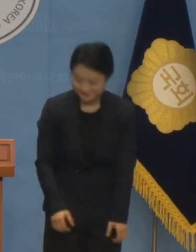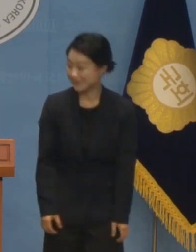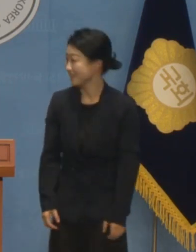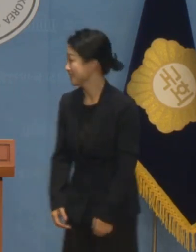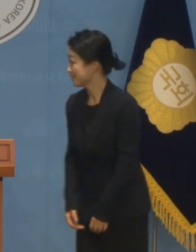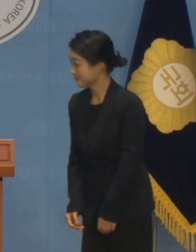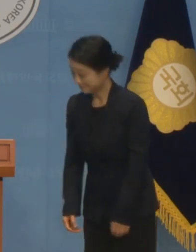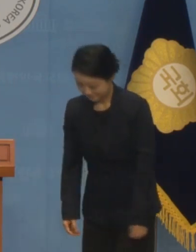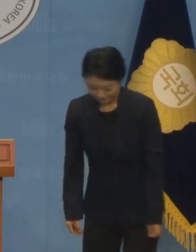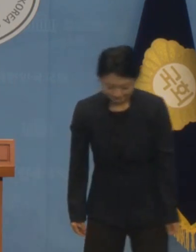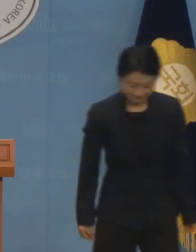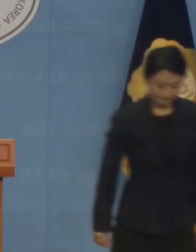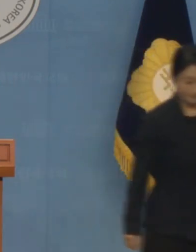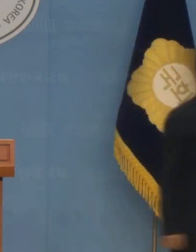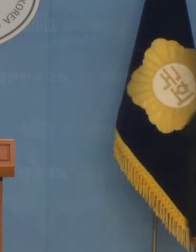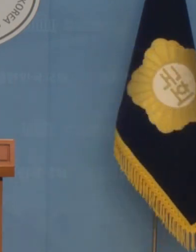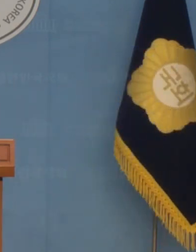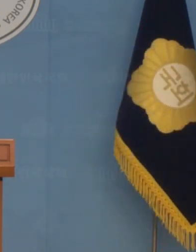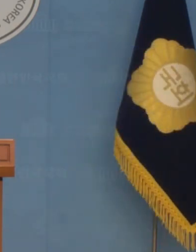감사합니다.